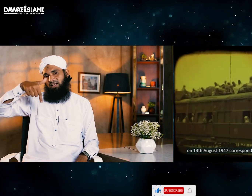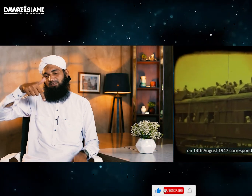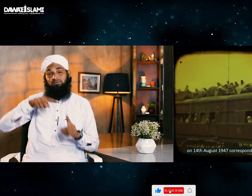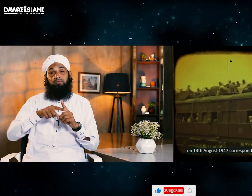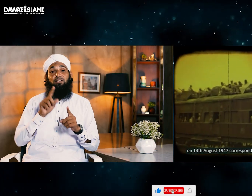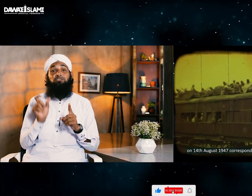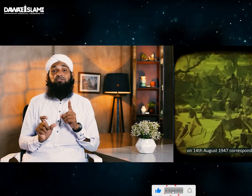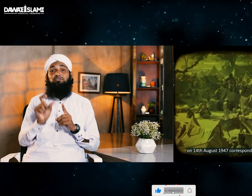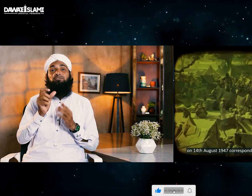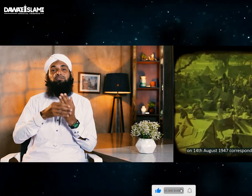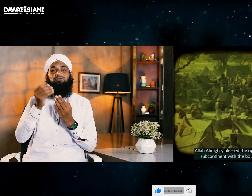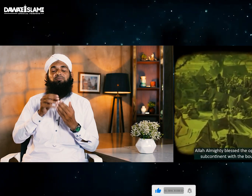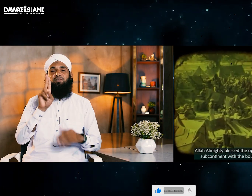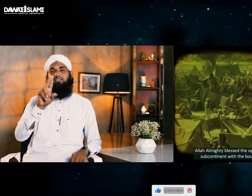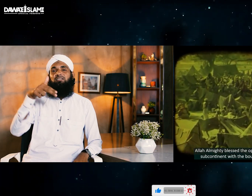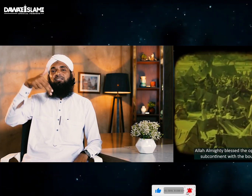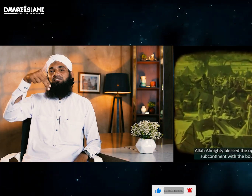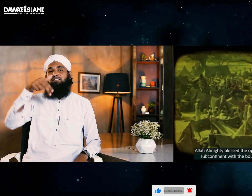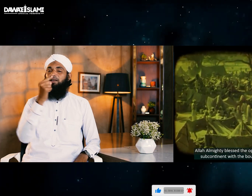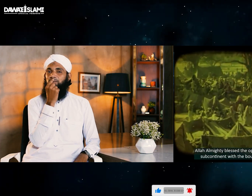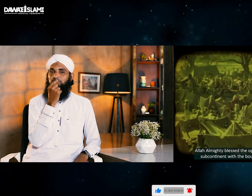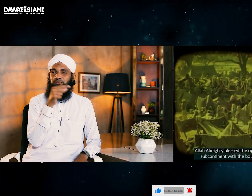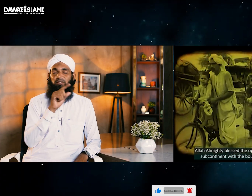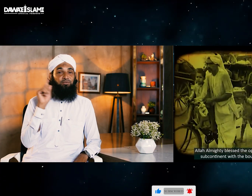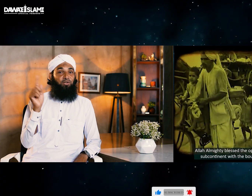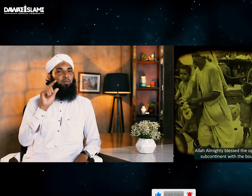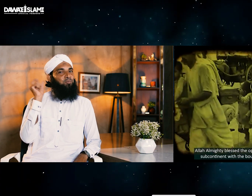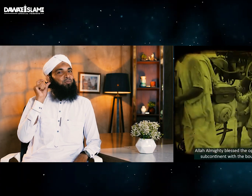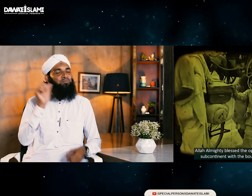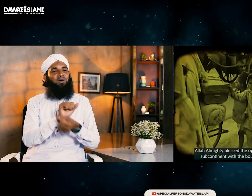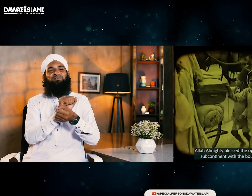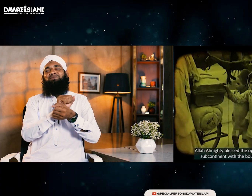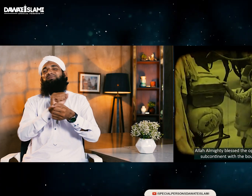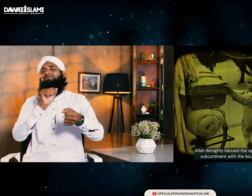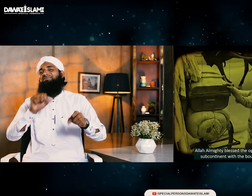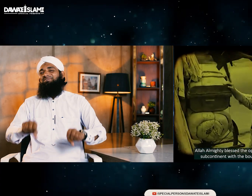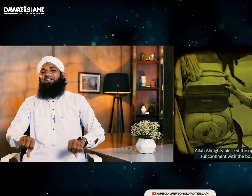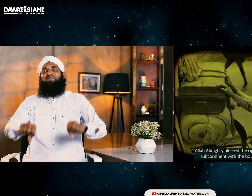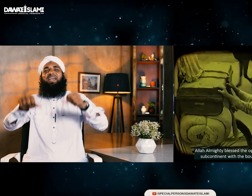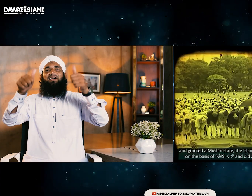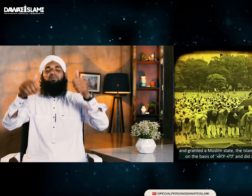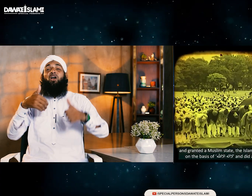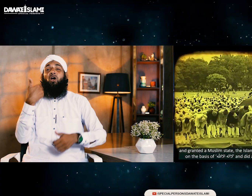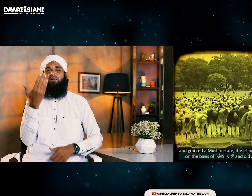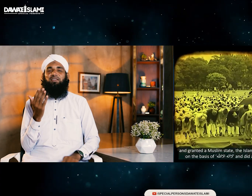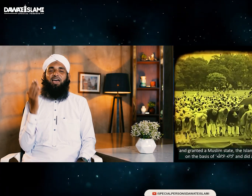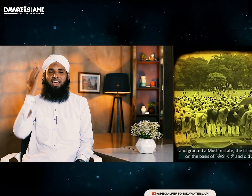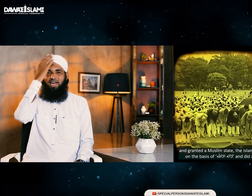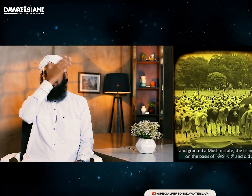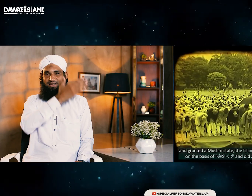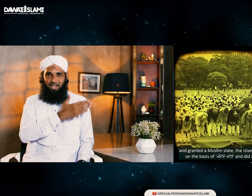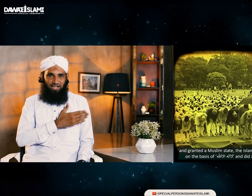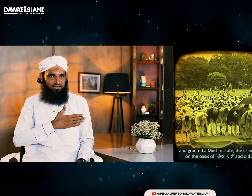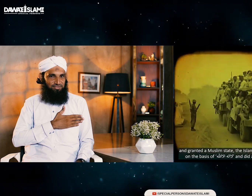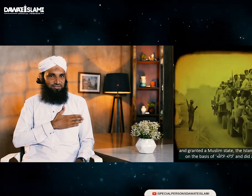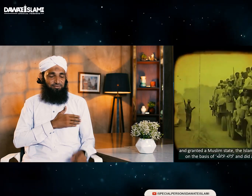بمطابق 27 رمضان المبارک سب کانٹیننٹ کے مظلوم مسلمانوں کو آزادی کی نعمت سے سرفراز فرمایا، اور لا الہ الا اللہ